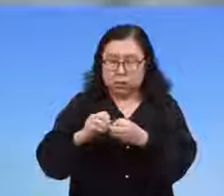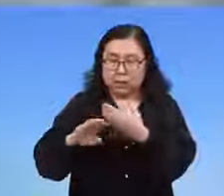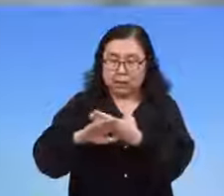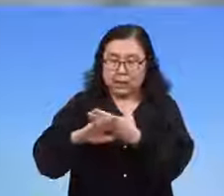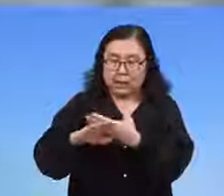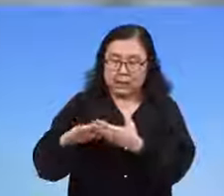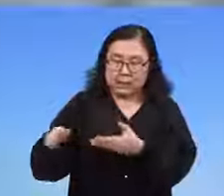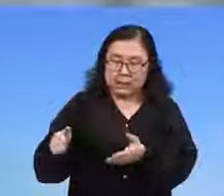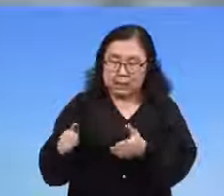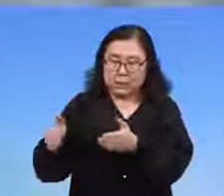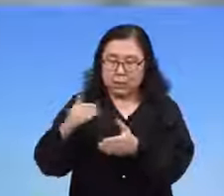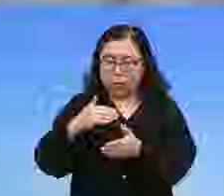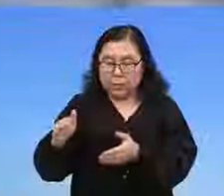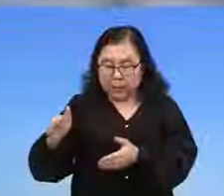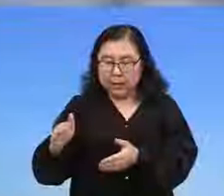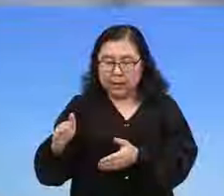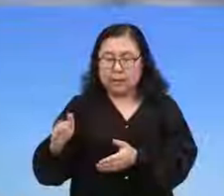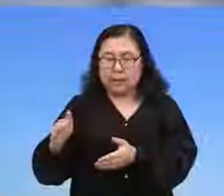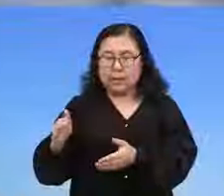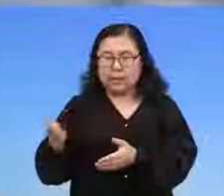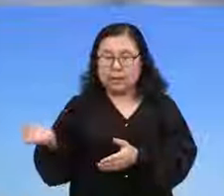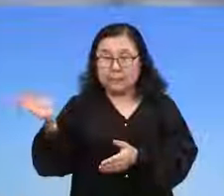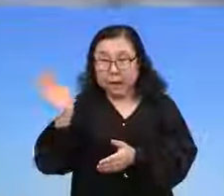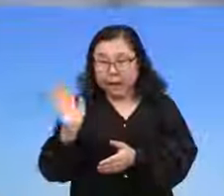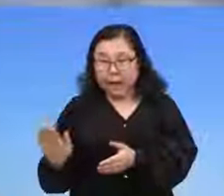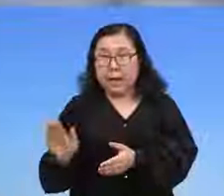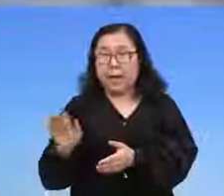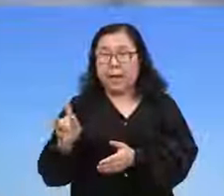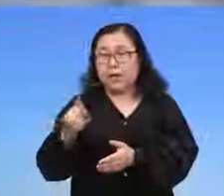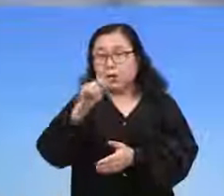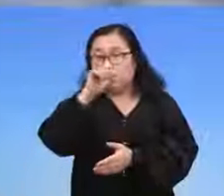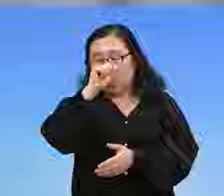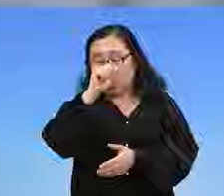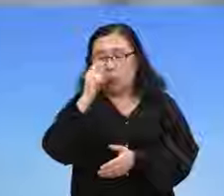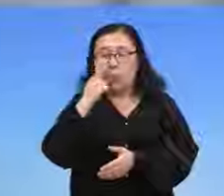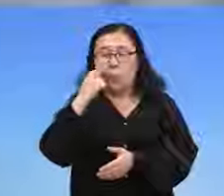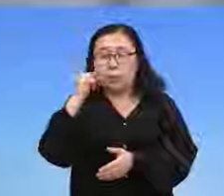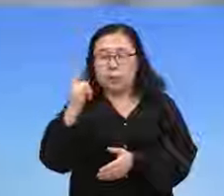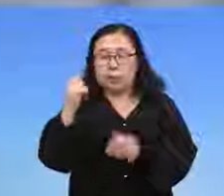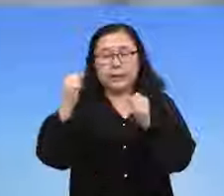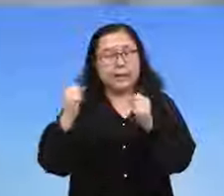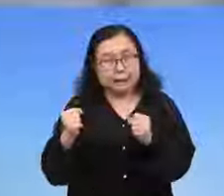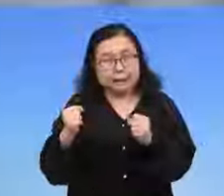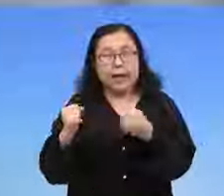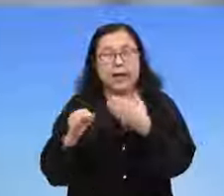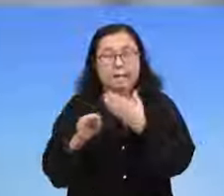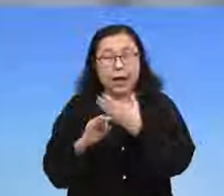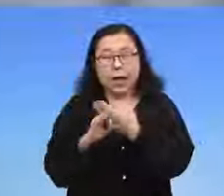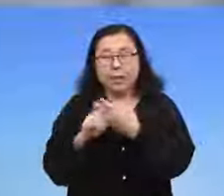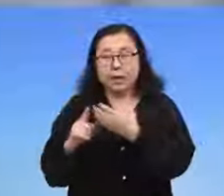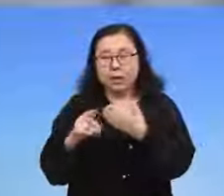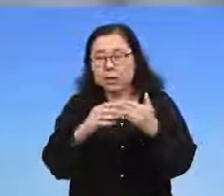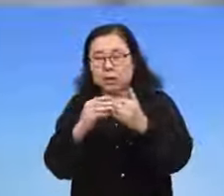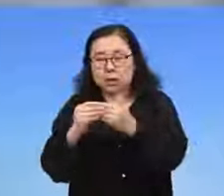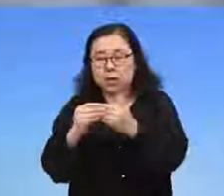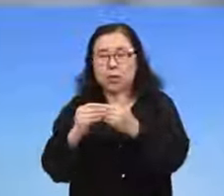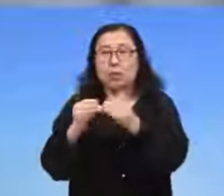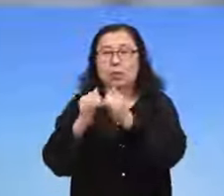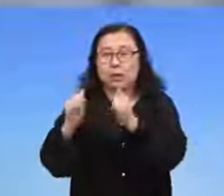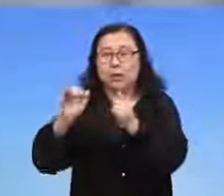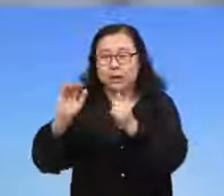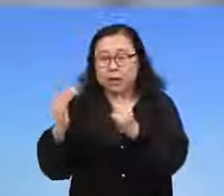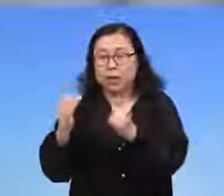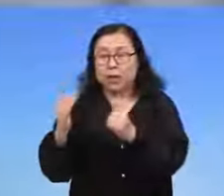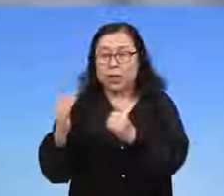하고 잠깐 사춘기를 심하게 앓는다 할지라도 그들에게 좋은 부모님이 자리하고 있다면 그것이 가이드가 되어서